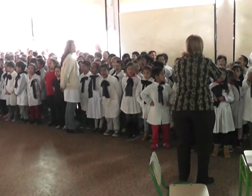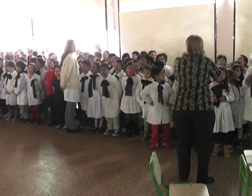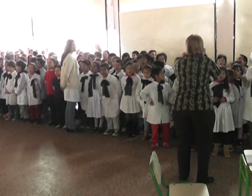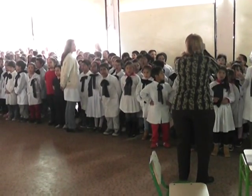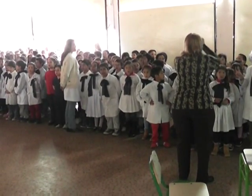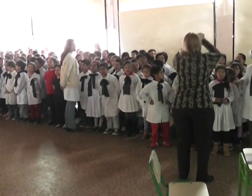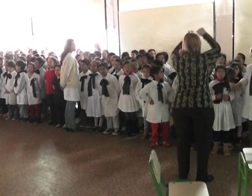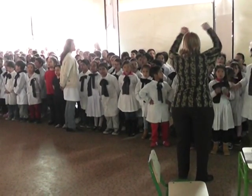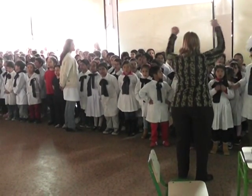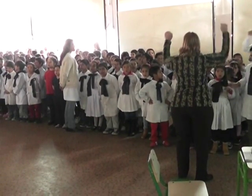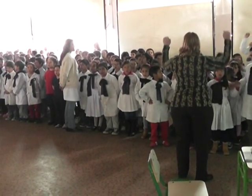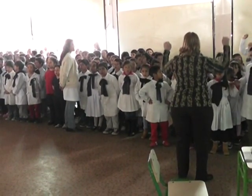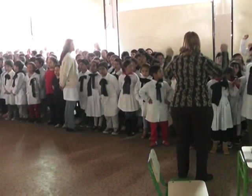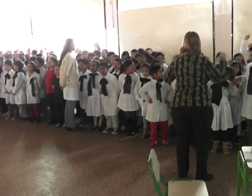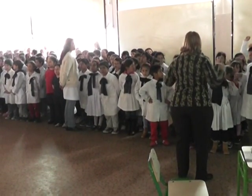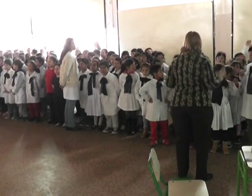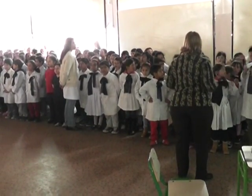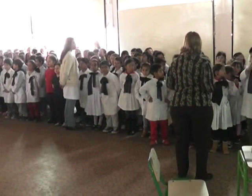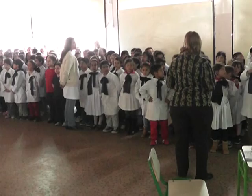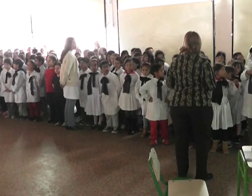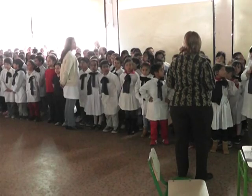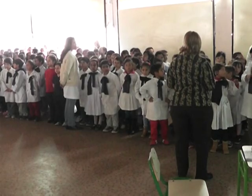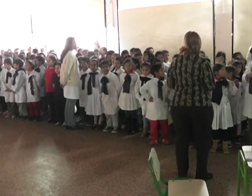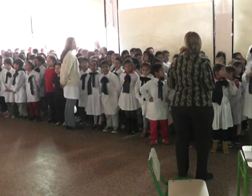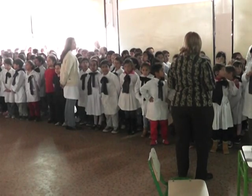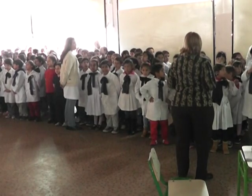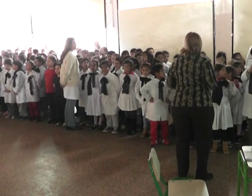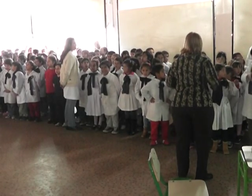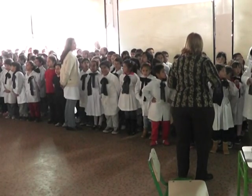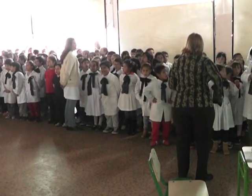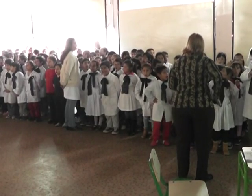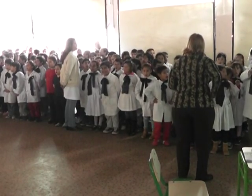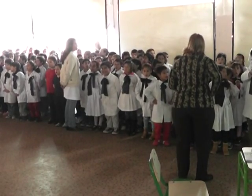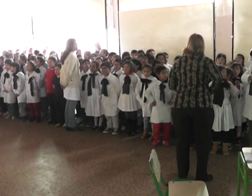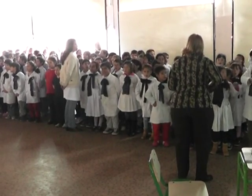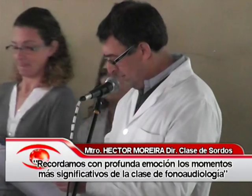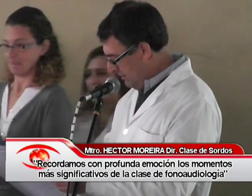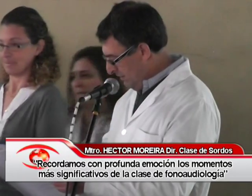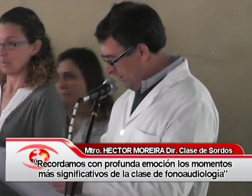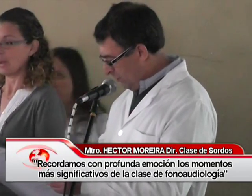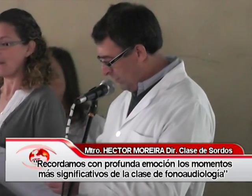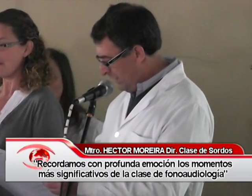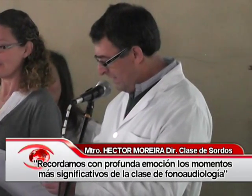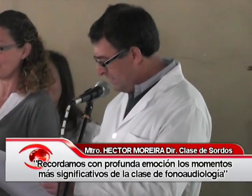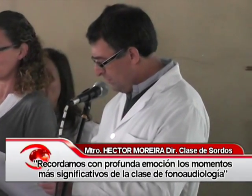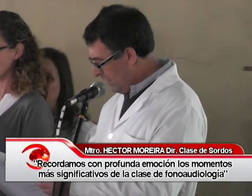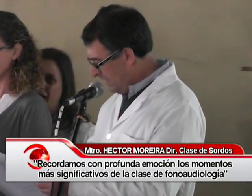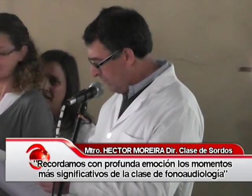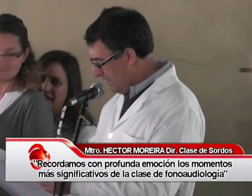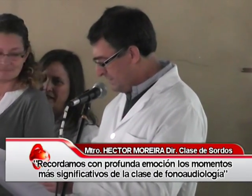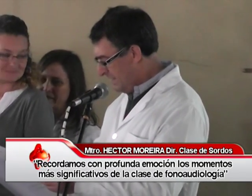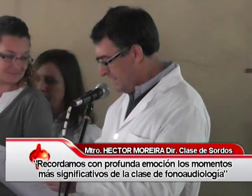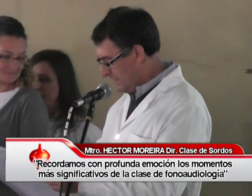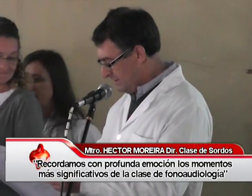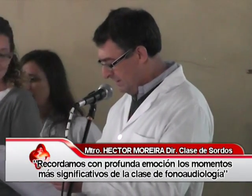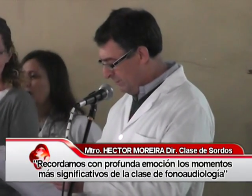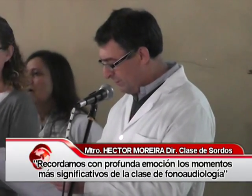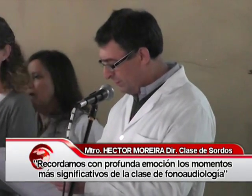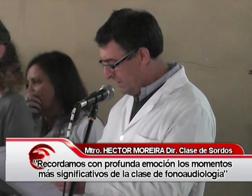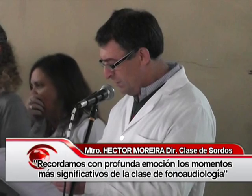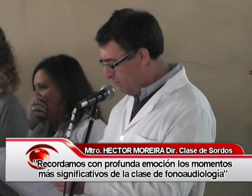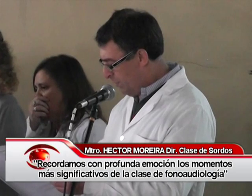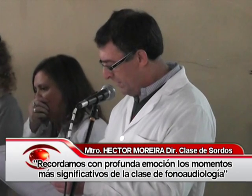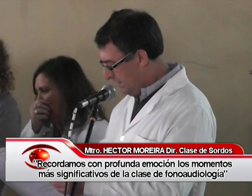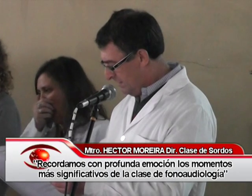creación de la clase de fonoaudiología. Cumpliendo con el lema, con el derecho a la lengua de señas,